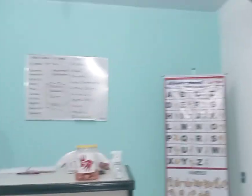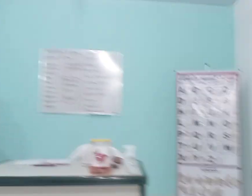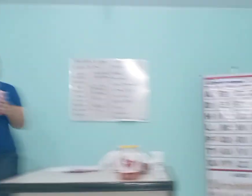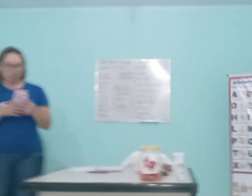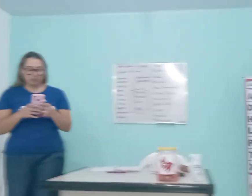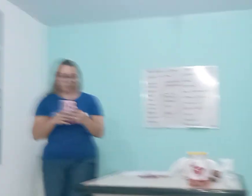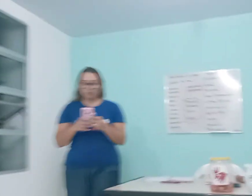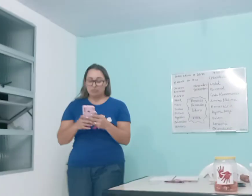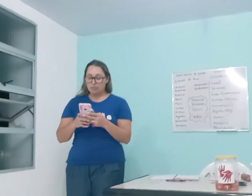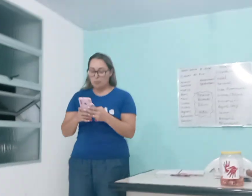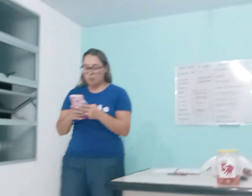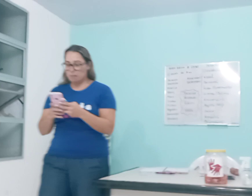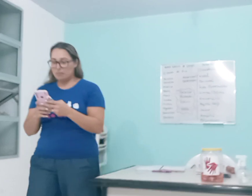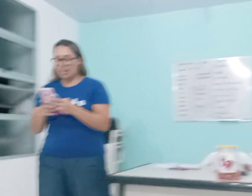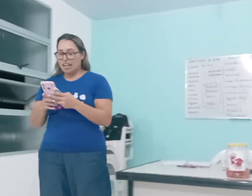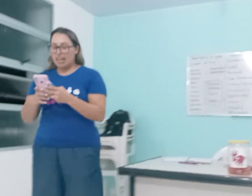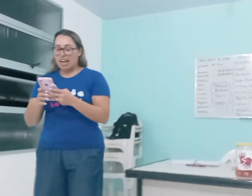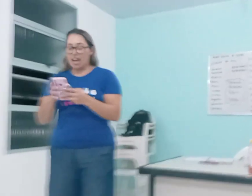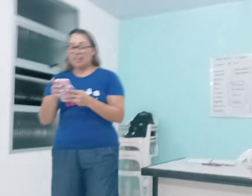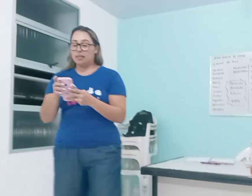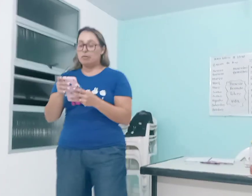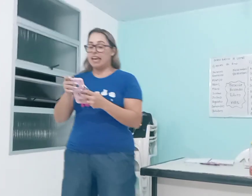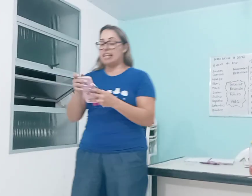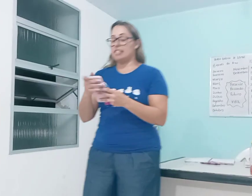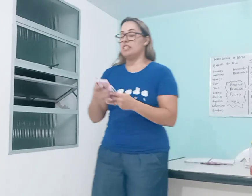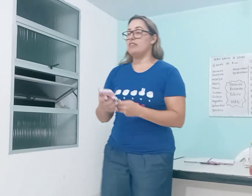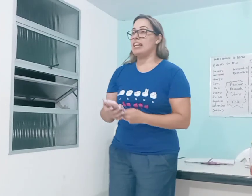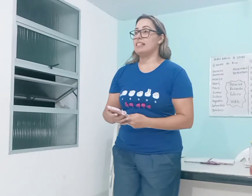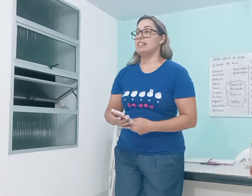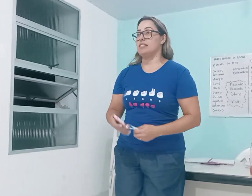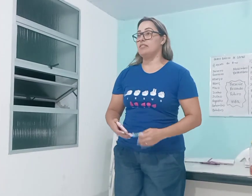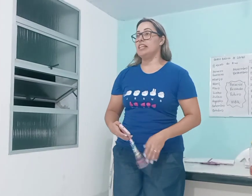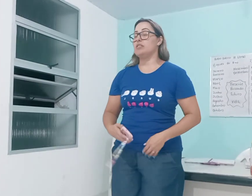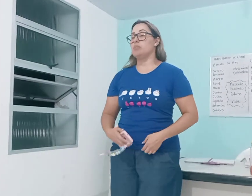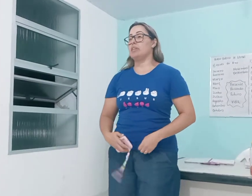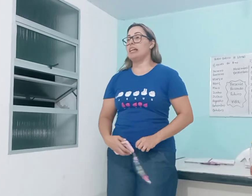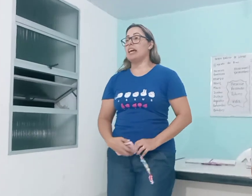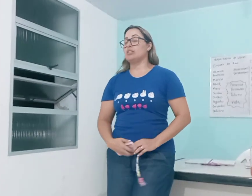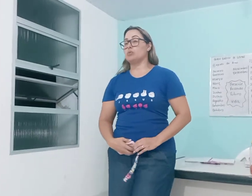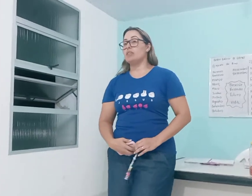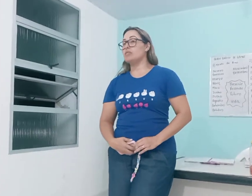Isso aí. Aí, Maestra, a gente faz esses vídeos porque ajuda